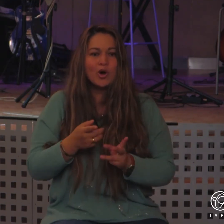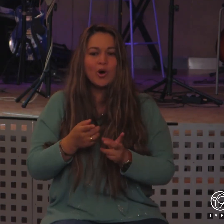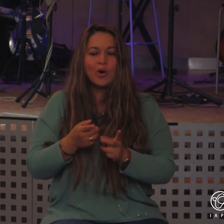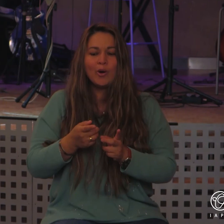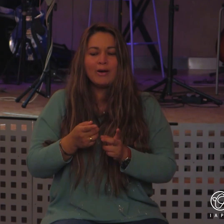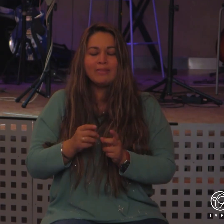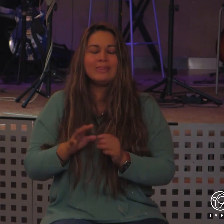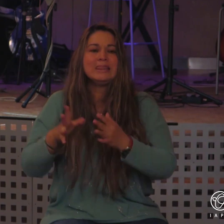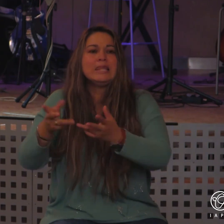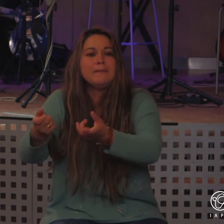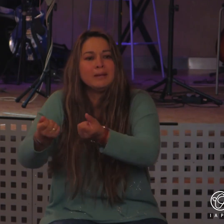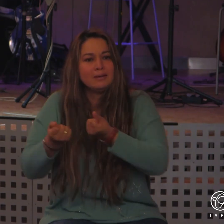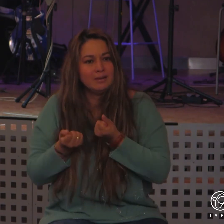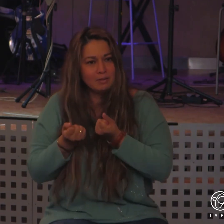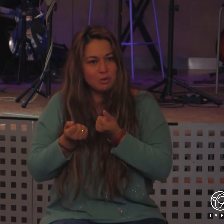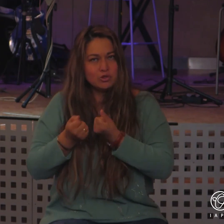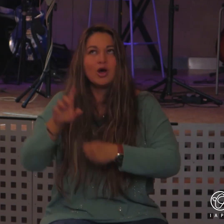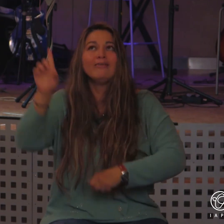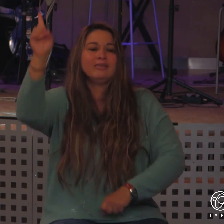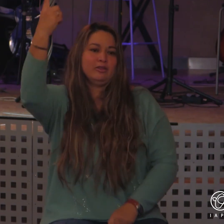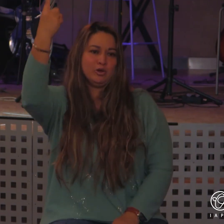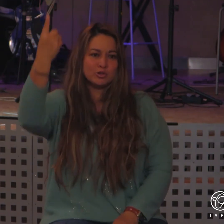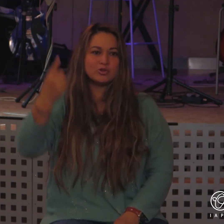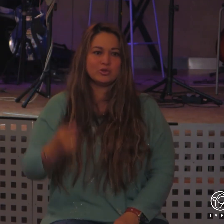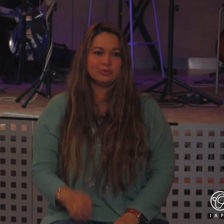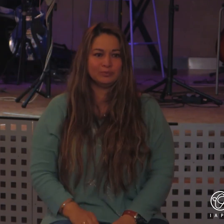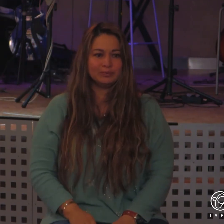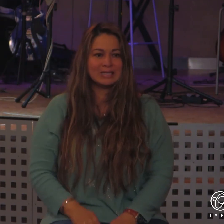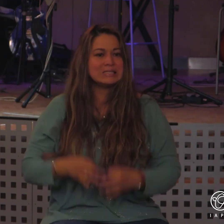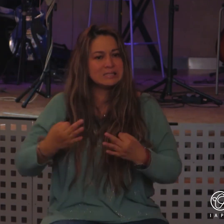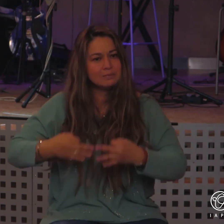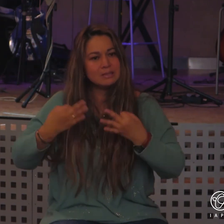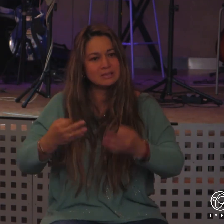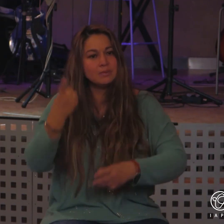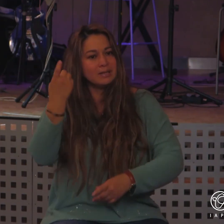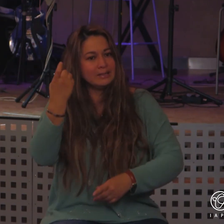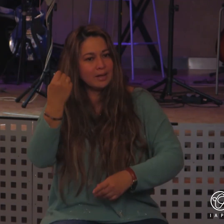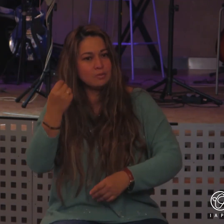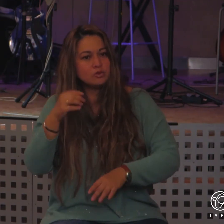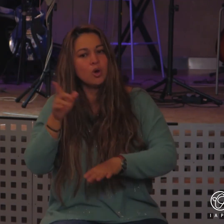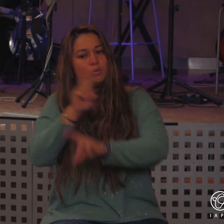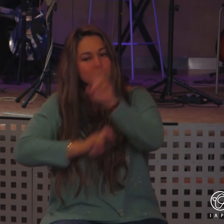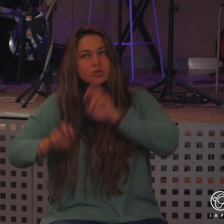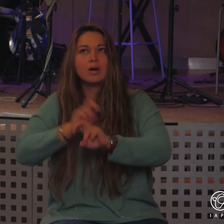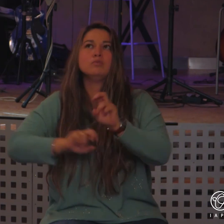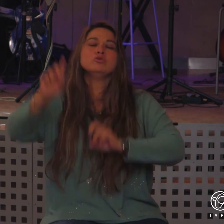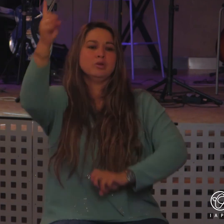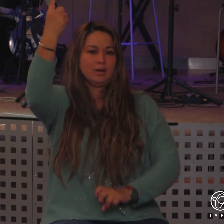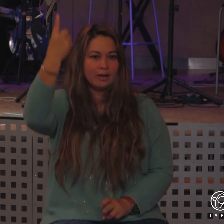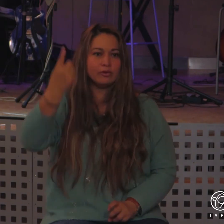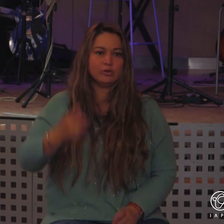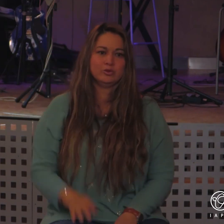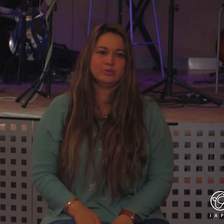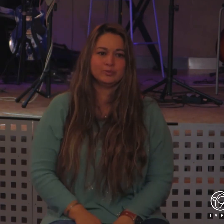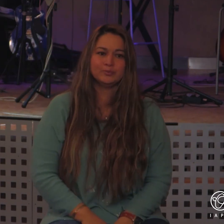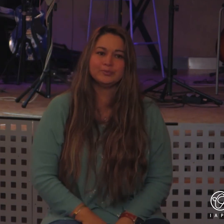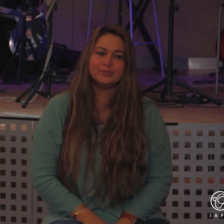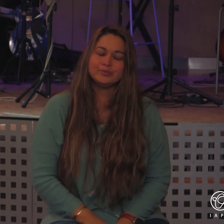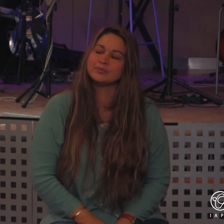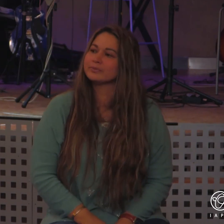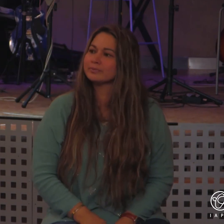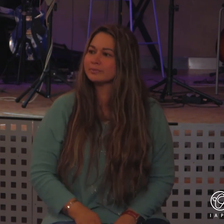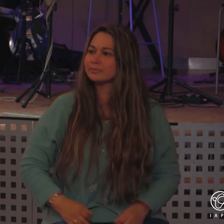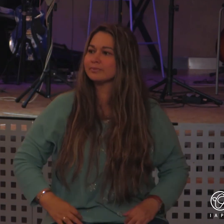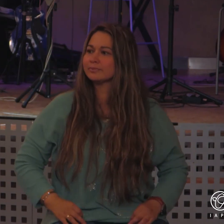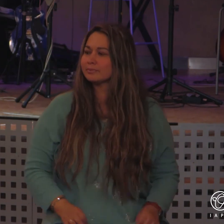No podía hacer nada por mí mismo. El día que yo nací, si a mí me llegan a dejar ahí y nadie me atiende, yo me muero. No